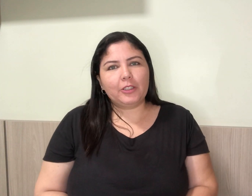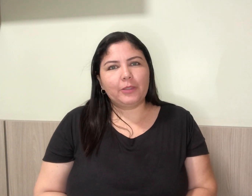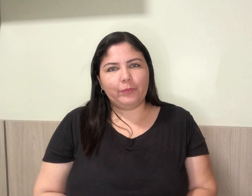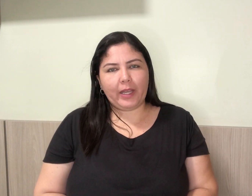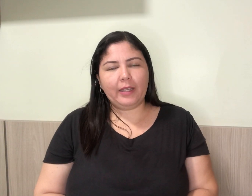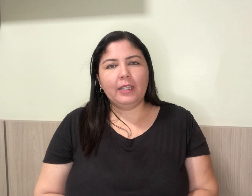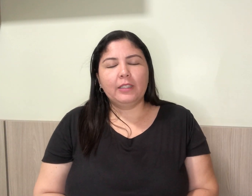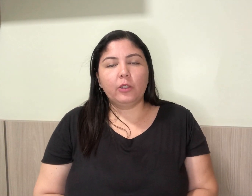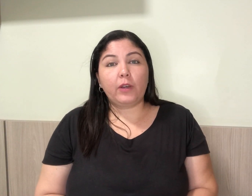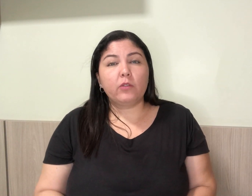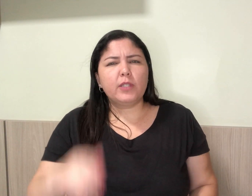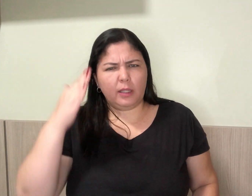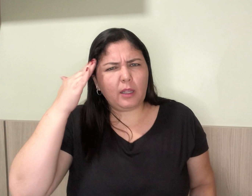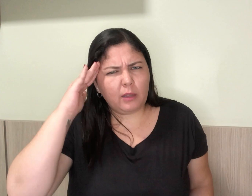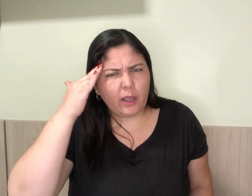exclamativamente. Né? Então, eu falo, você entendeu?